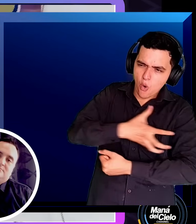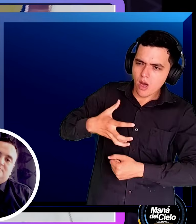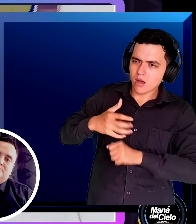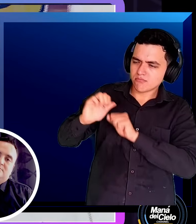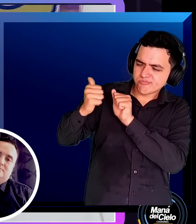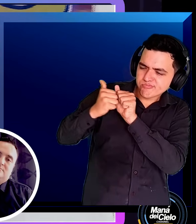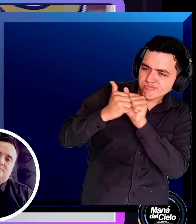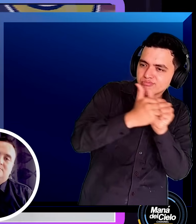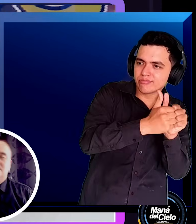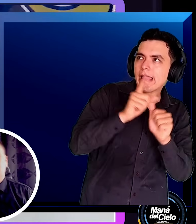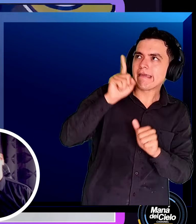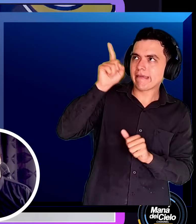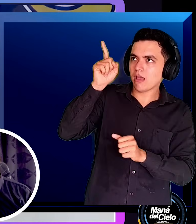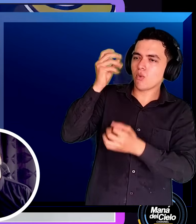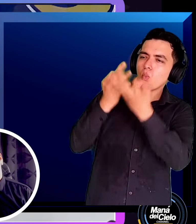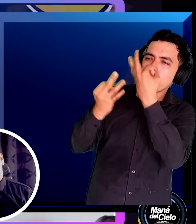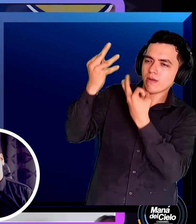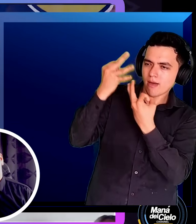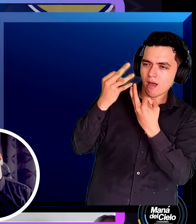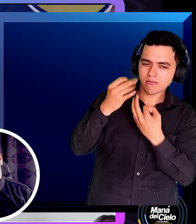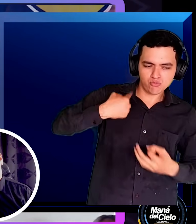No hay muchos amenes, pero yo sé lo que estoy diciendo.